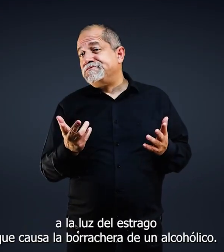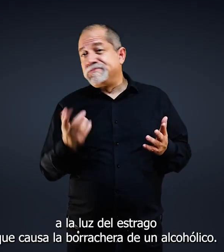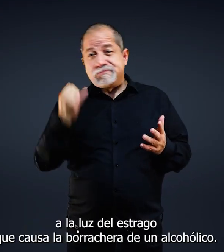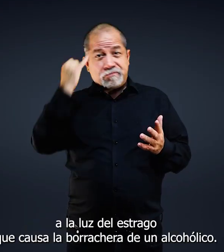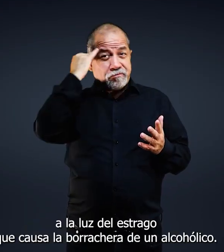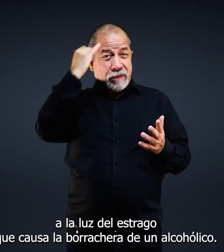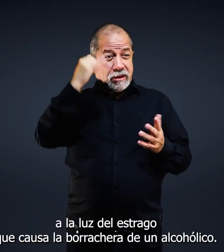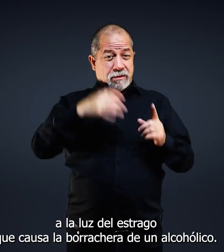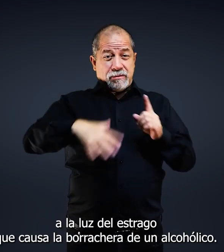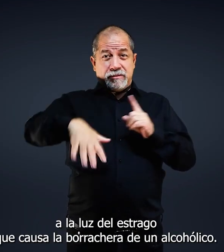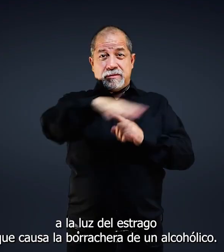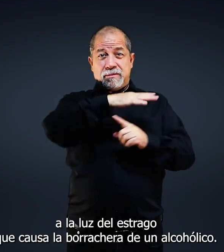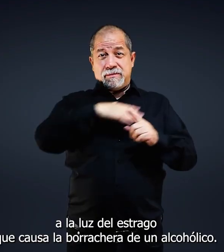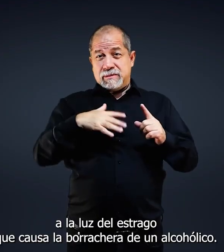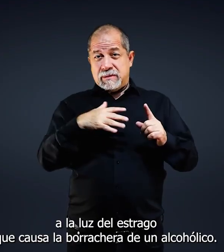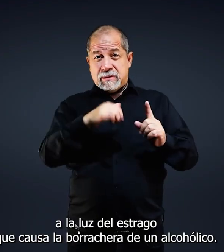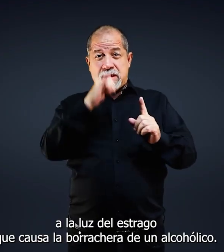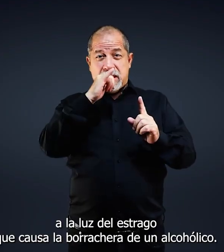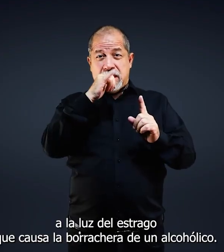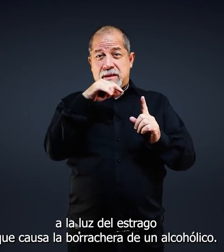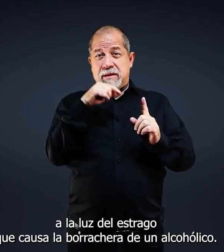estrago que causa la borrachera de un alcohólico.